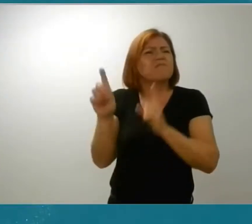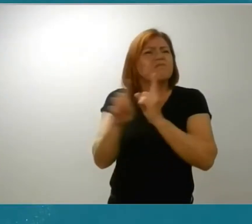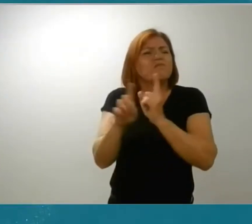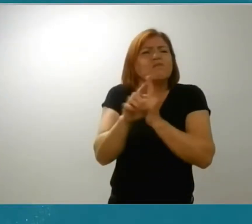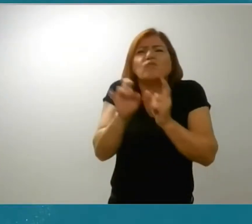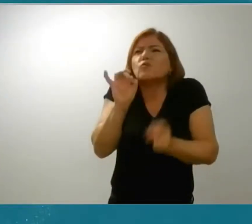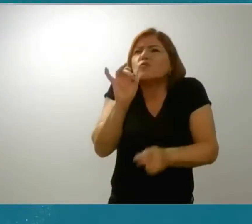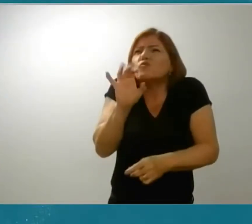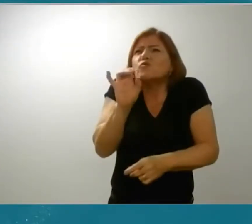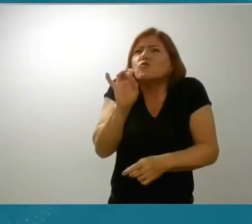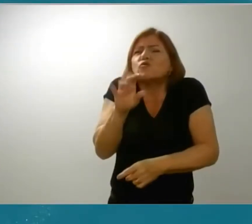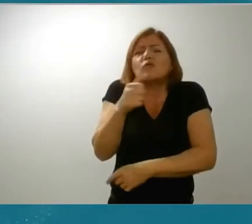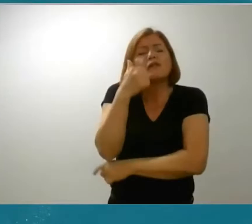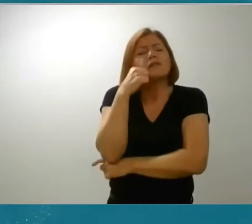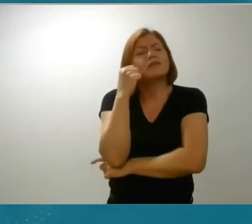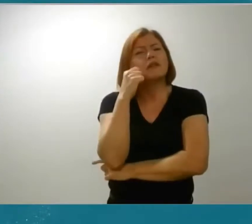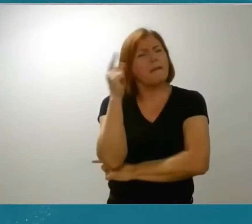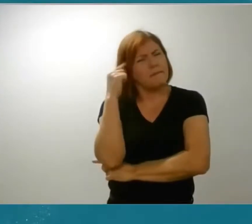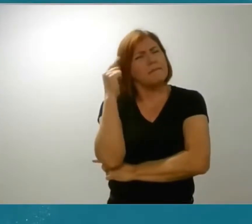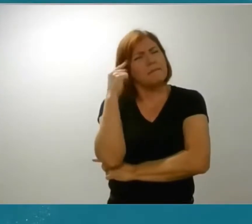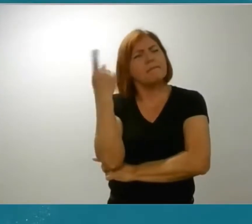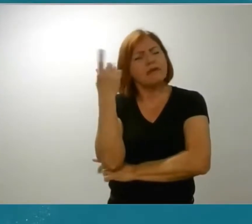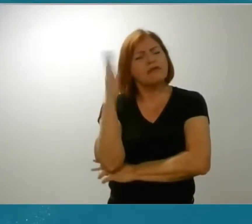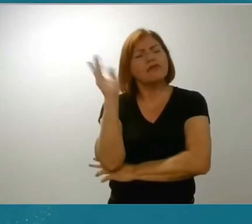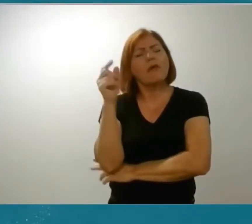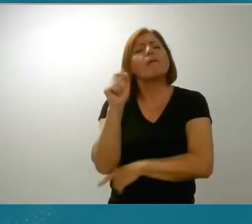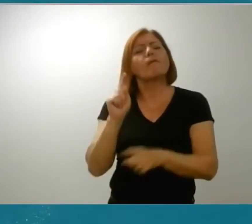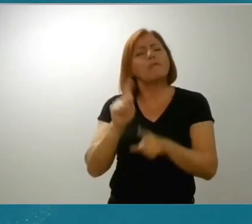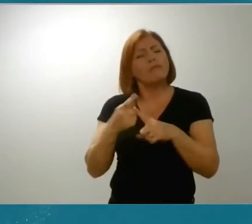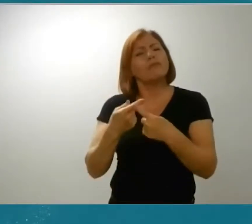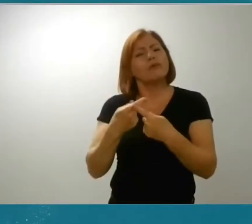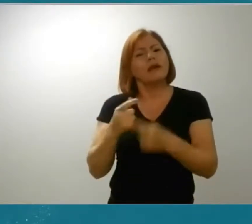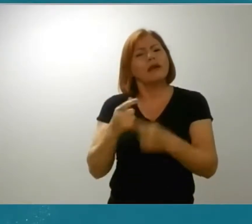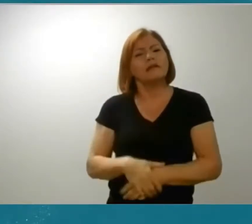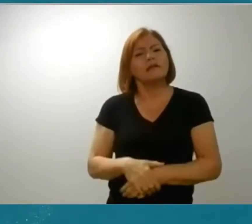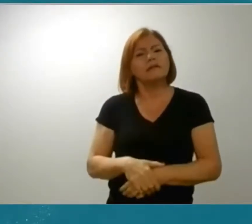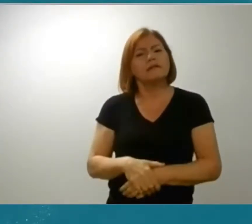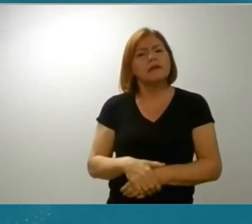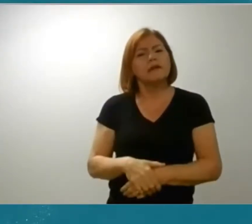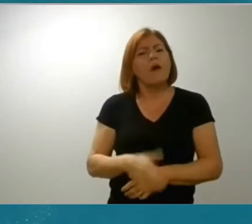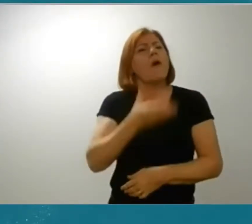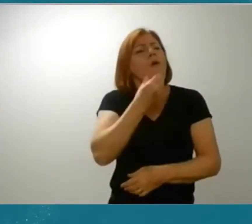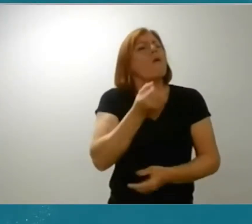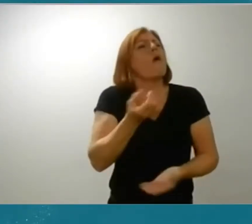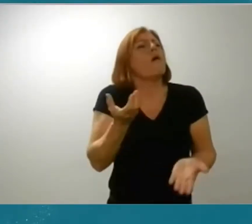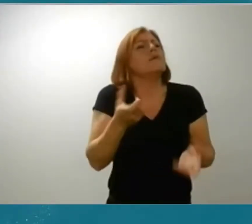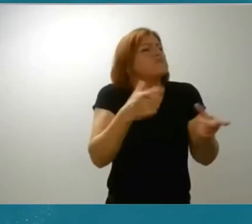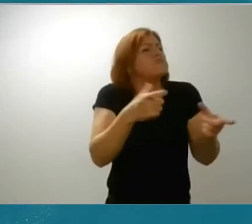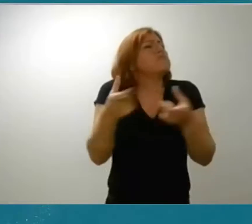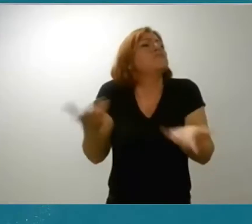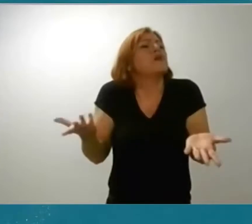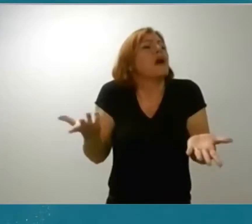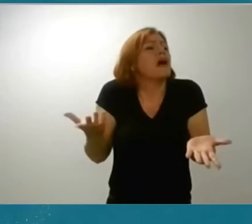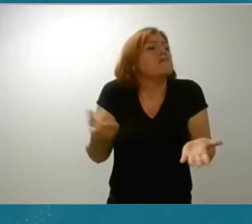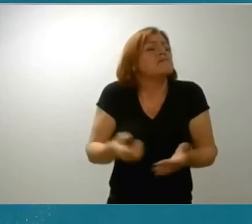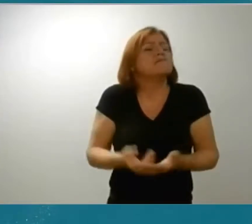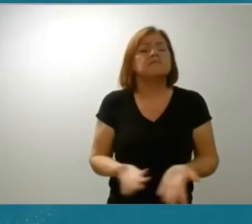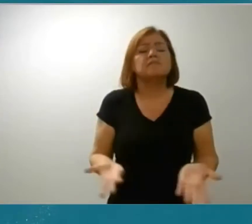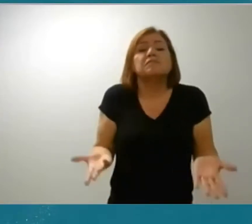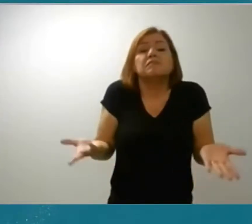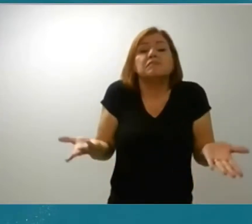Já pensou nisso? Por que só a mulher? Cadê o homem? Cadê o homem? Pergunta para o seu marido,